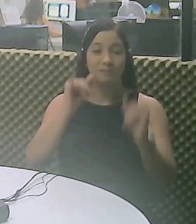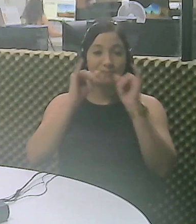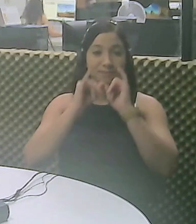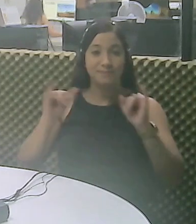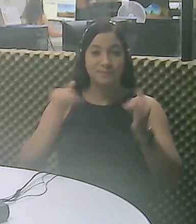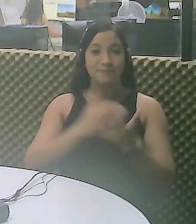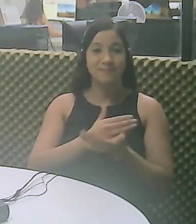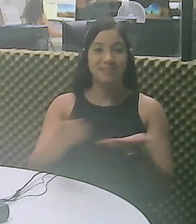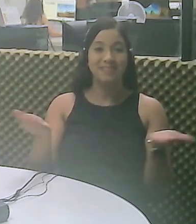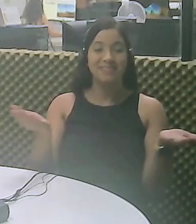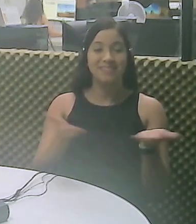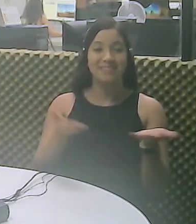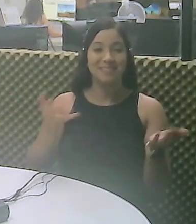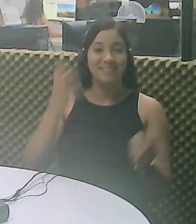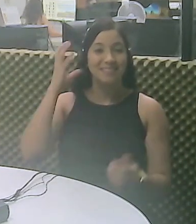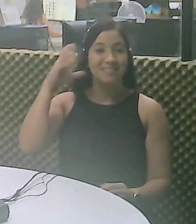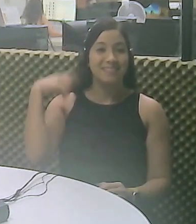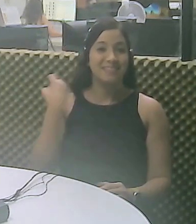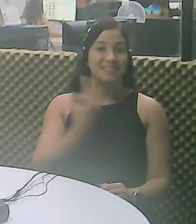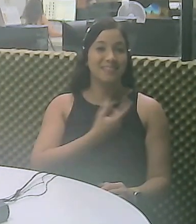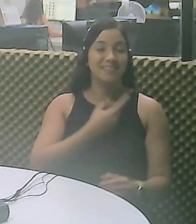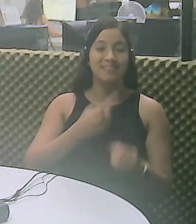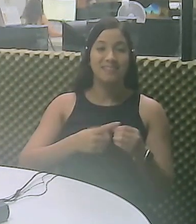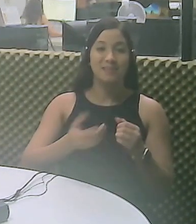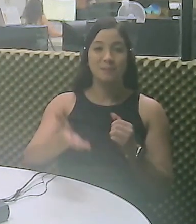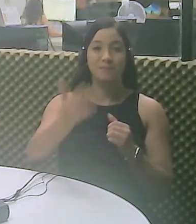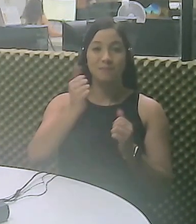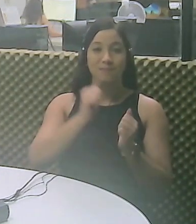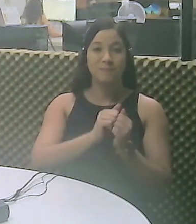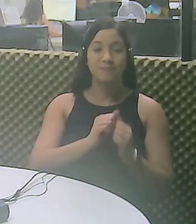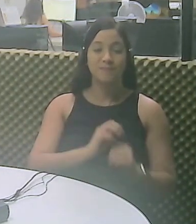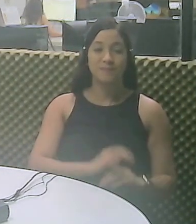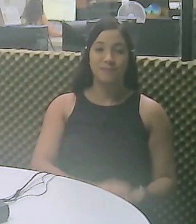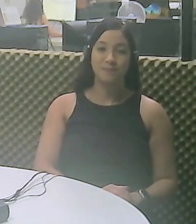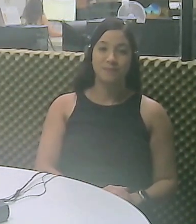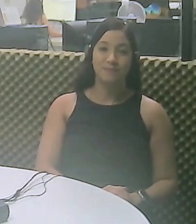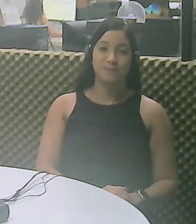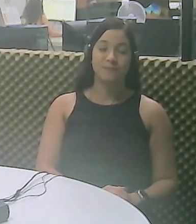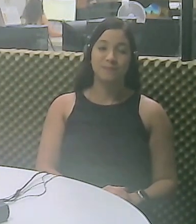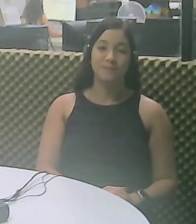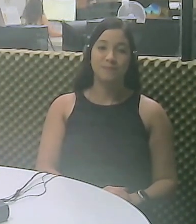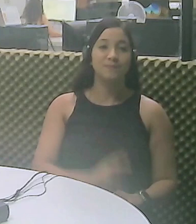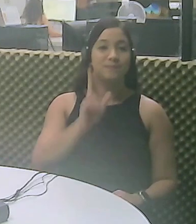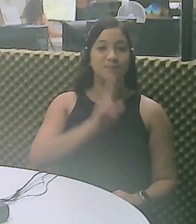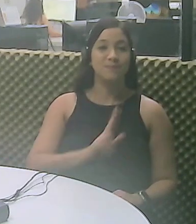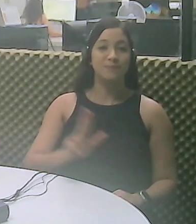outras notícias a partir de agora na Rádio Nossa Cidade. Vem com a gente!